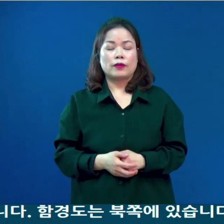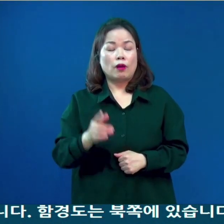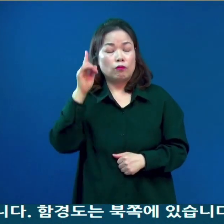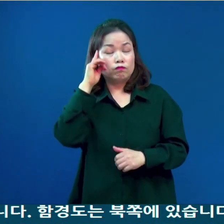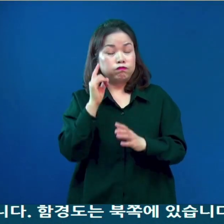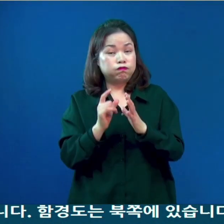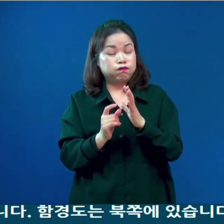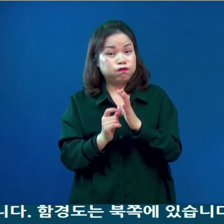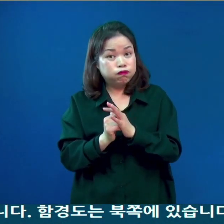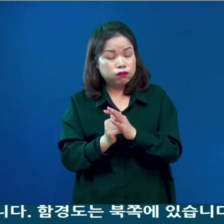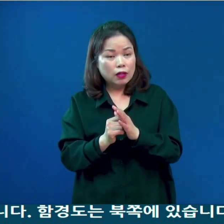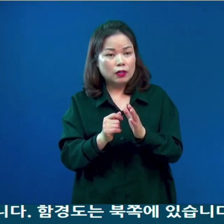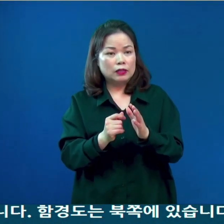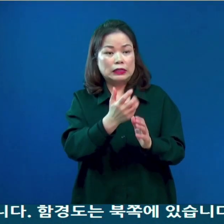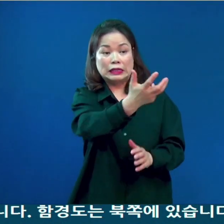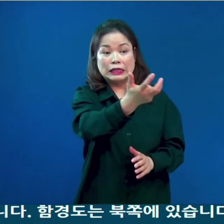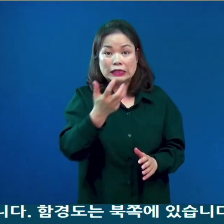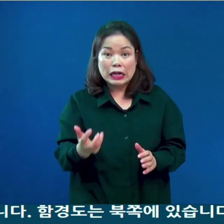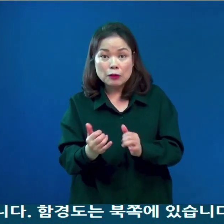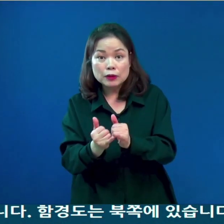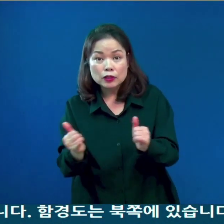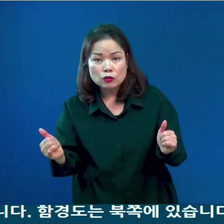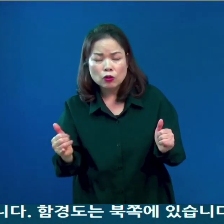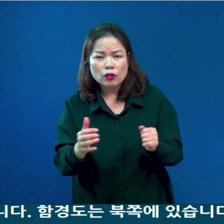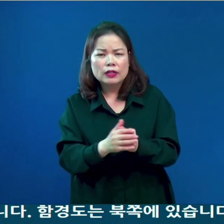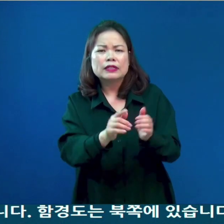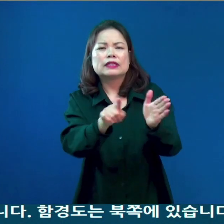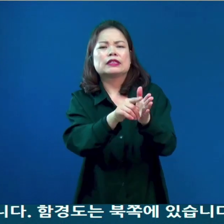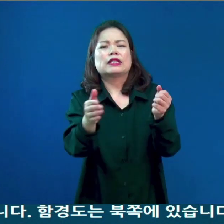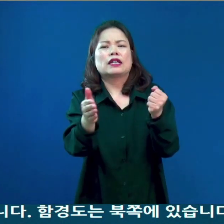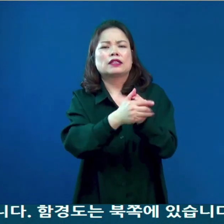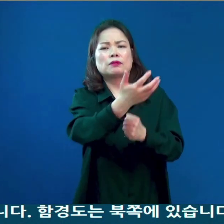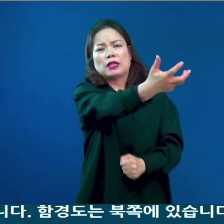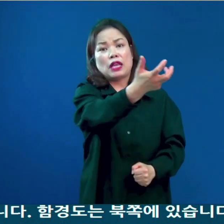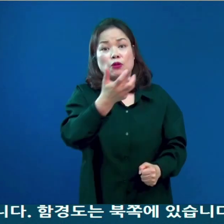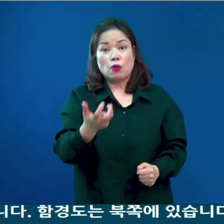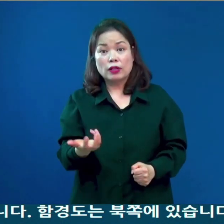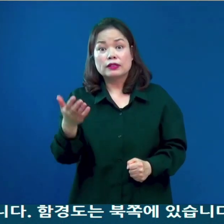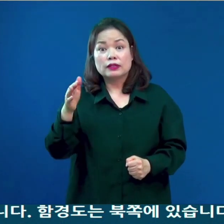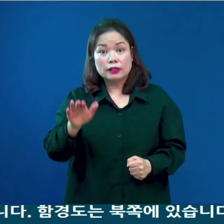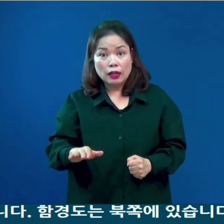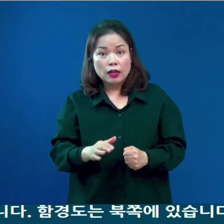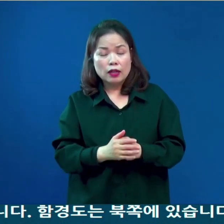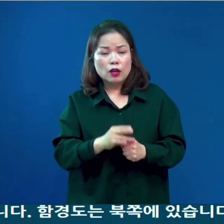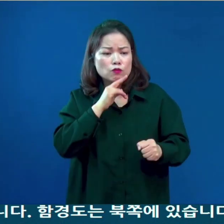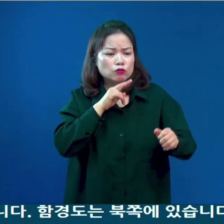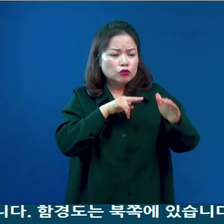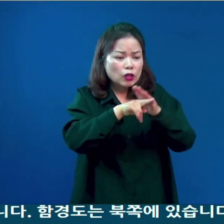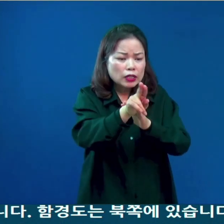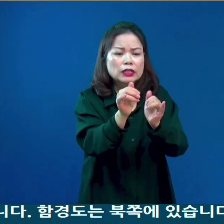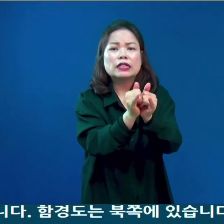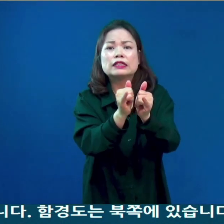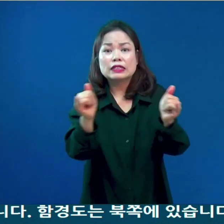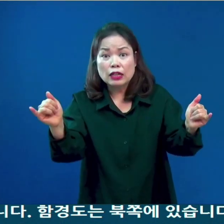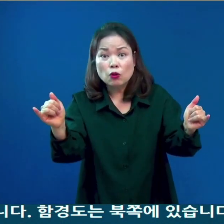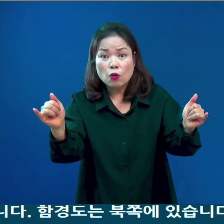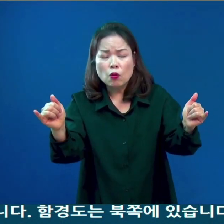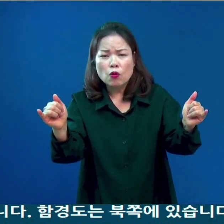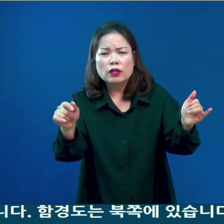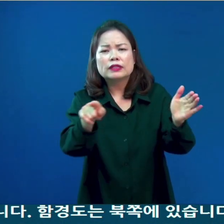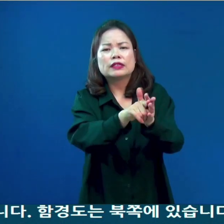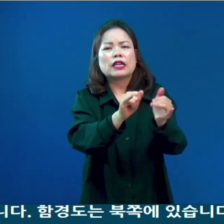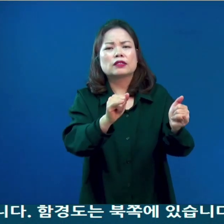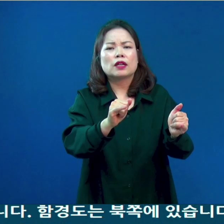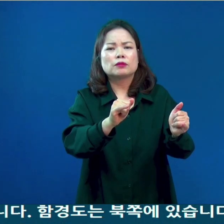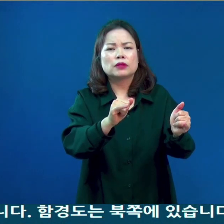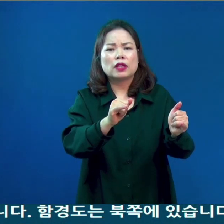독특합니다. 신앙민들도 신앙 때문에 내려왔는데 북한 이탈 주민들도 신앙 때문에